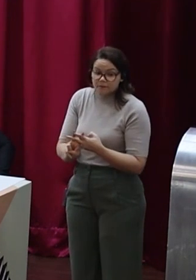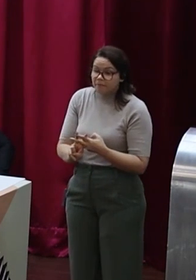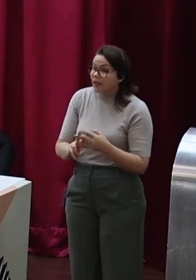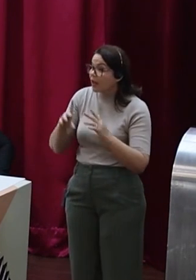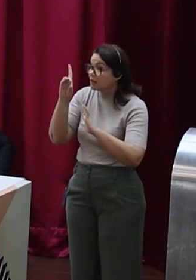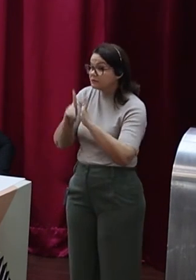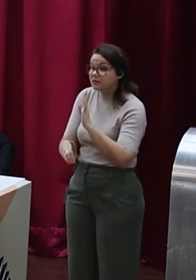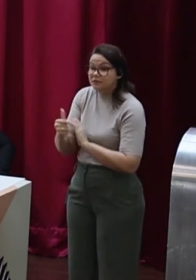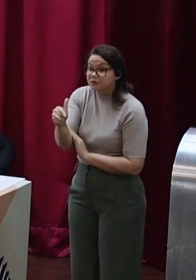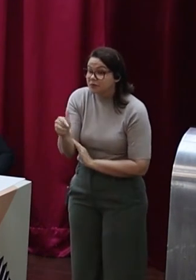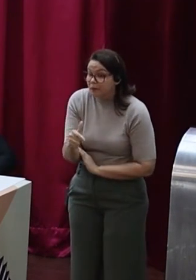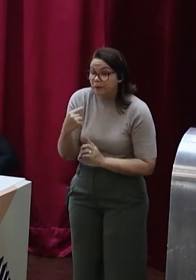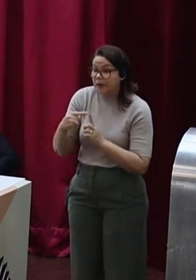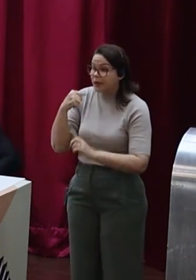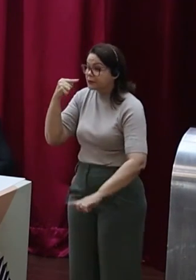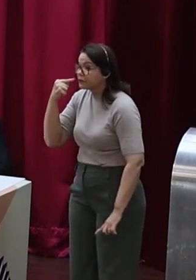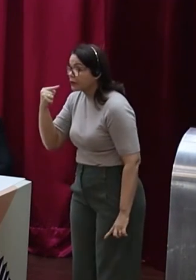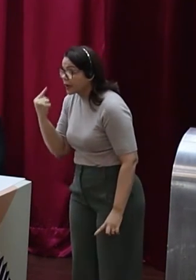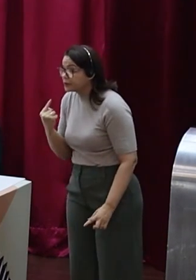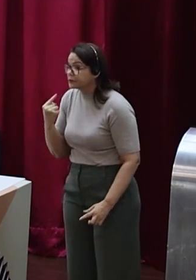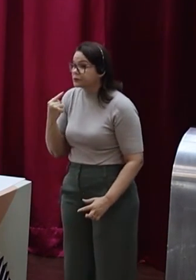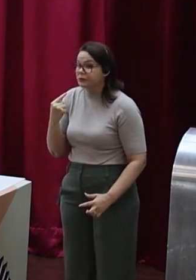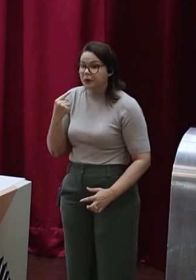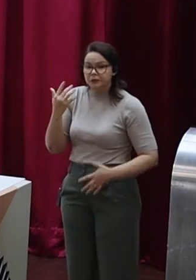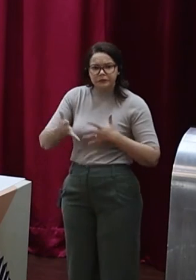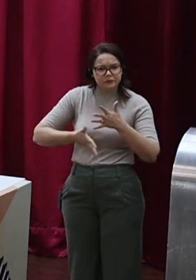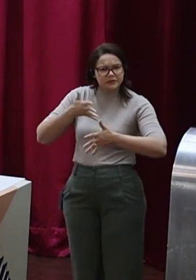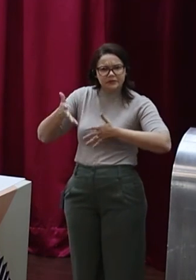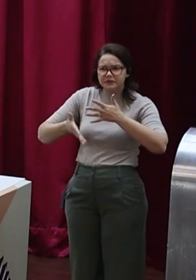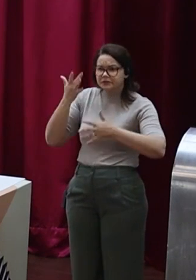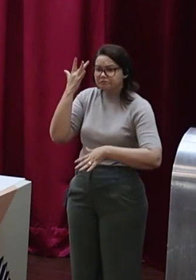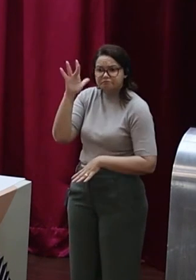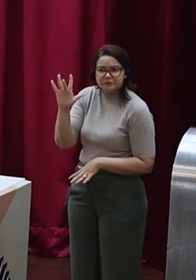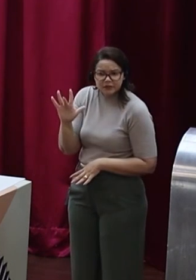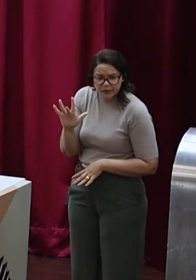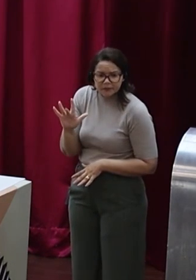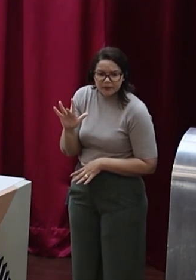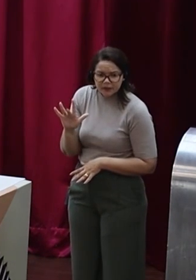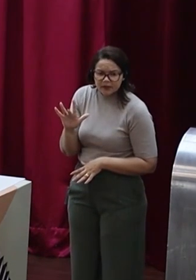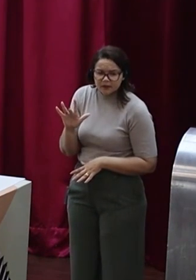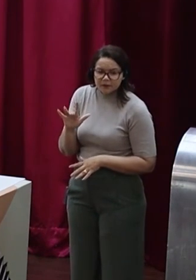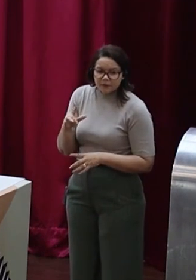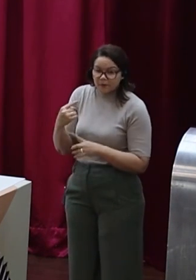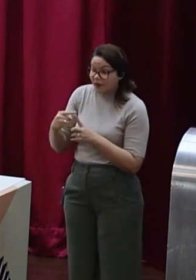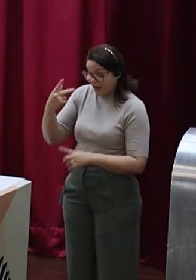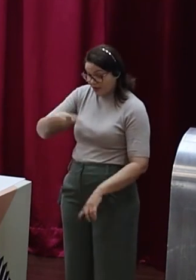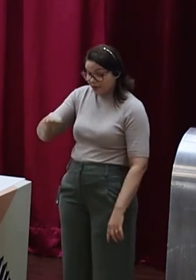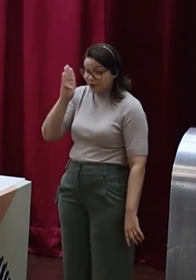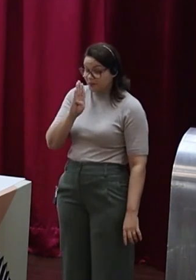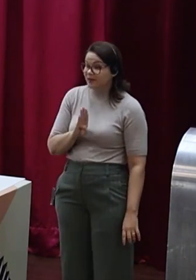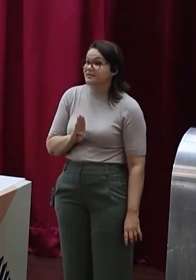um advogado que não fala Libras, então, que isso também é uma lei que não... Aqui no Brasil,